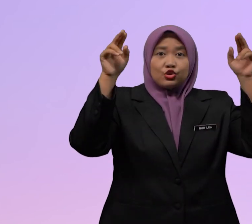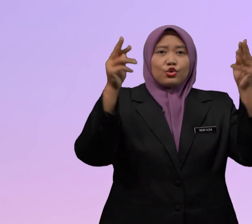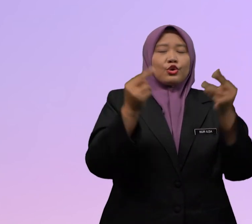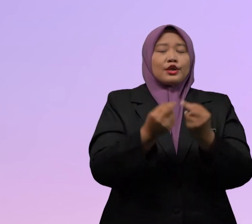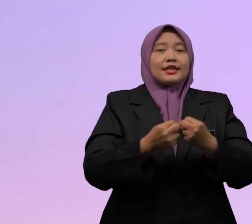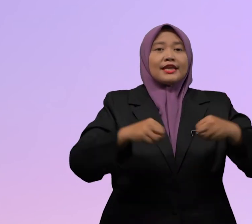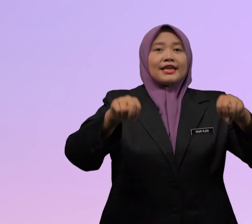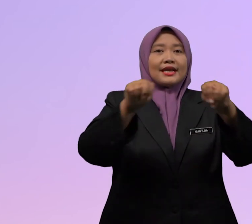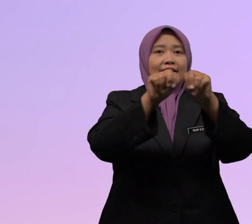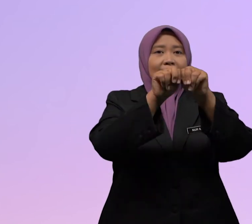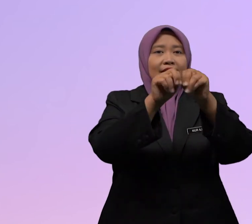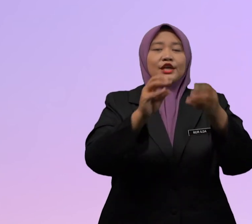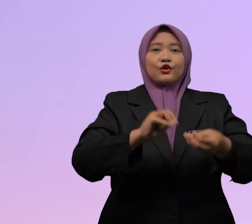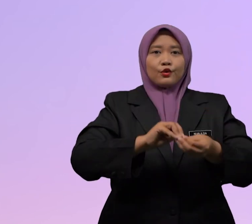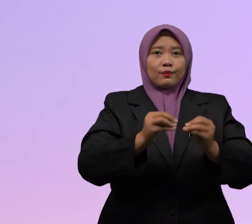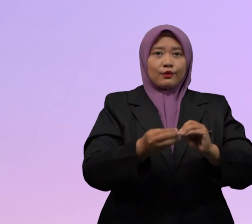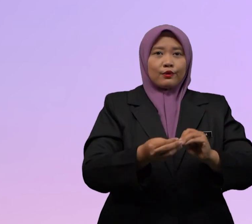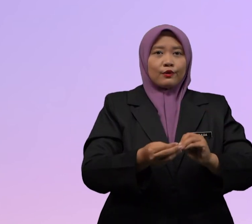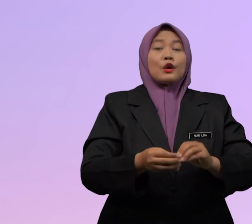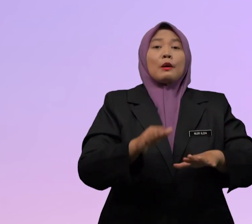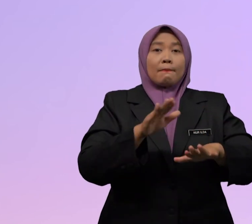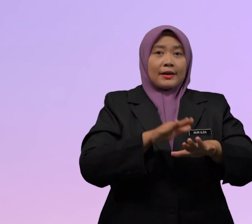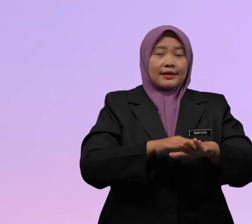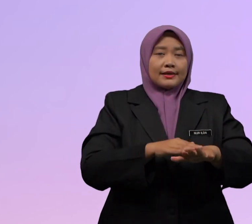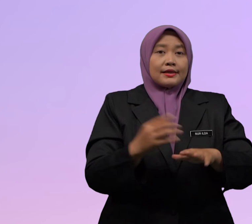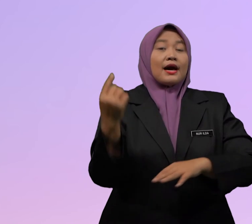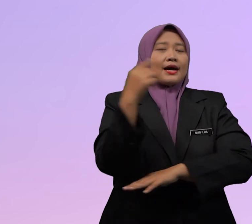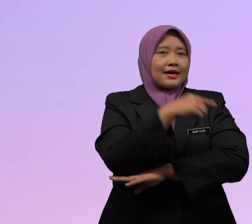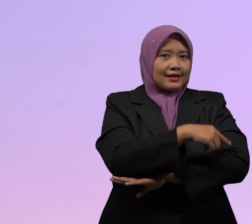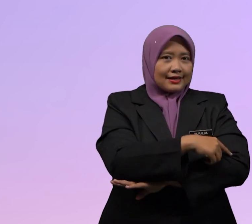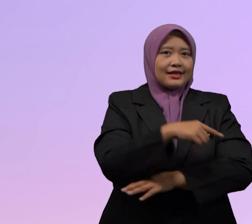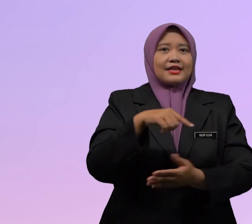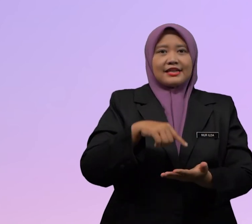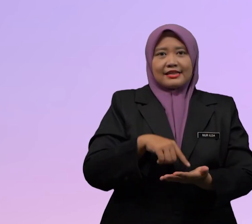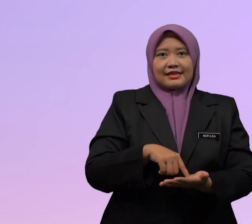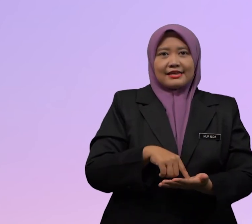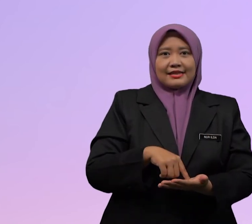tajuk nilai nombor pada hari ini.